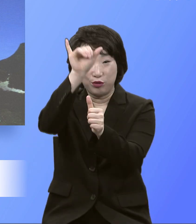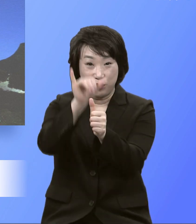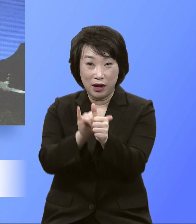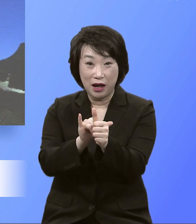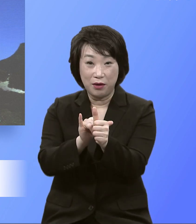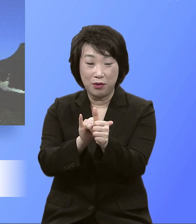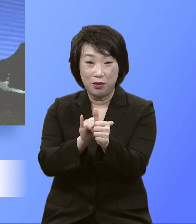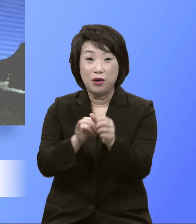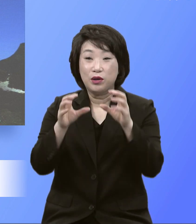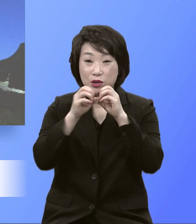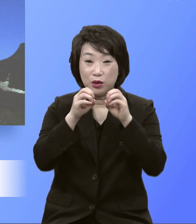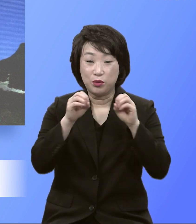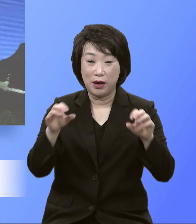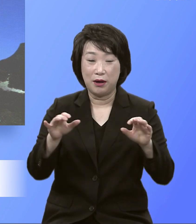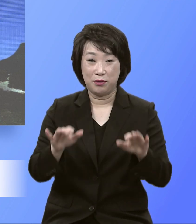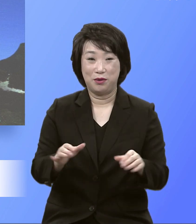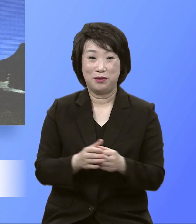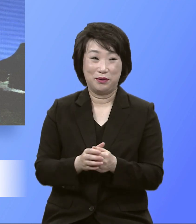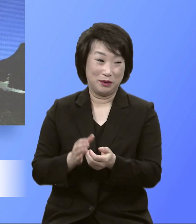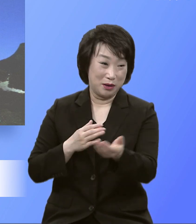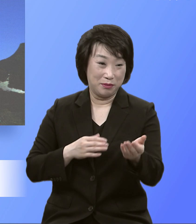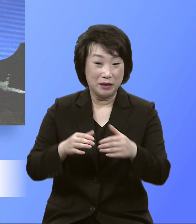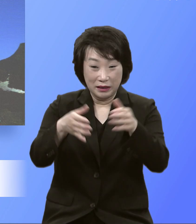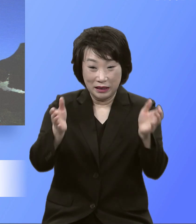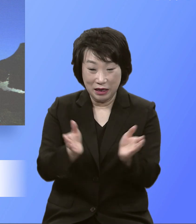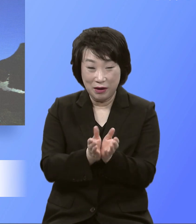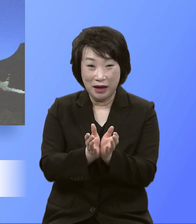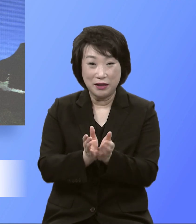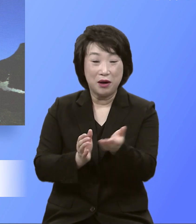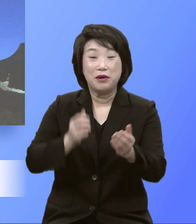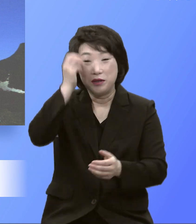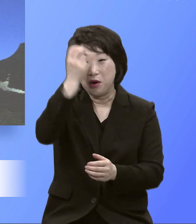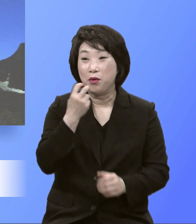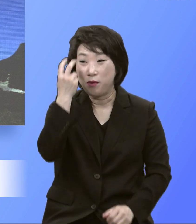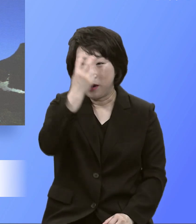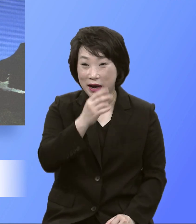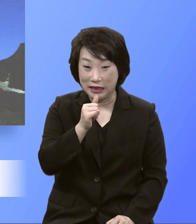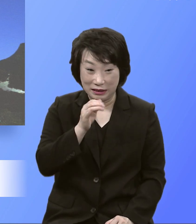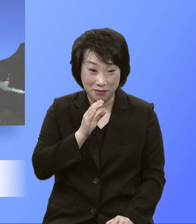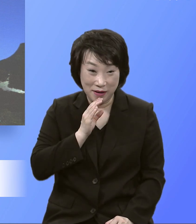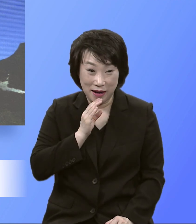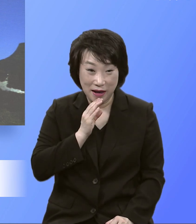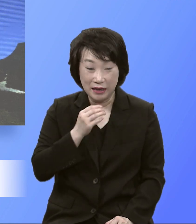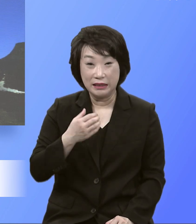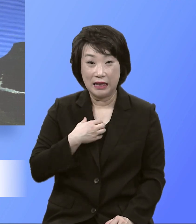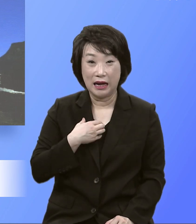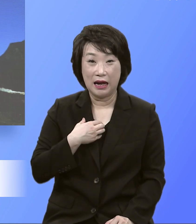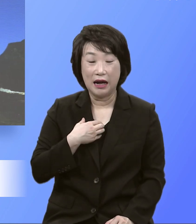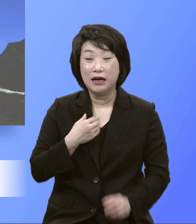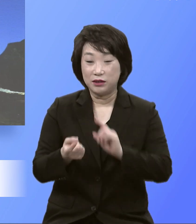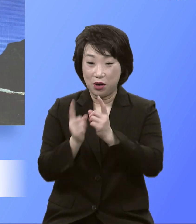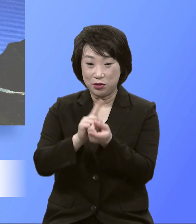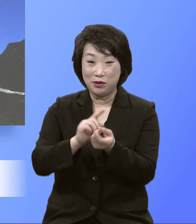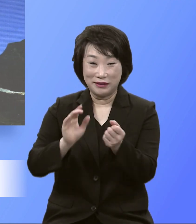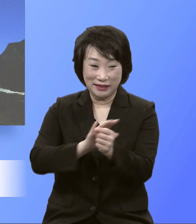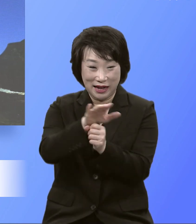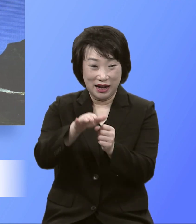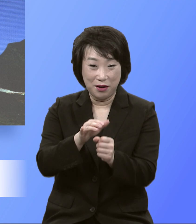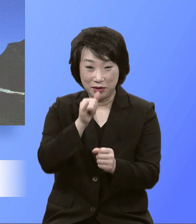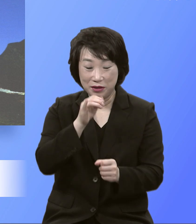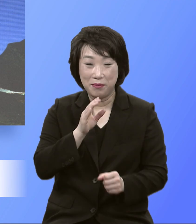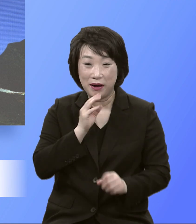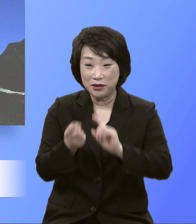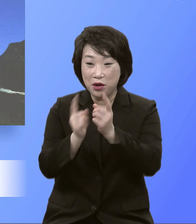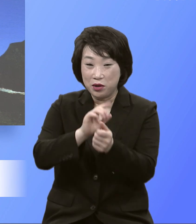충성하고 전도하고 기관에서 영혼 관리하고 내가 서로 사랑하고